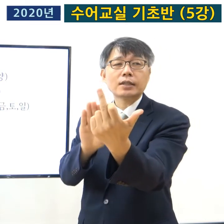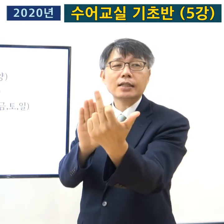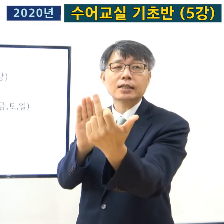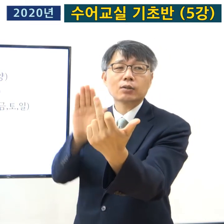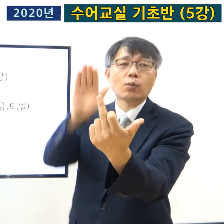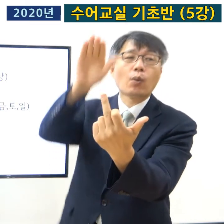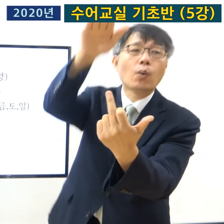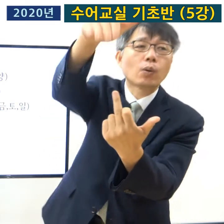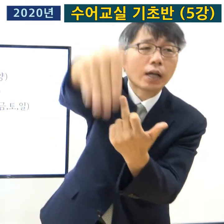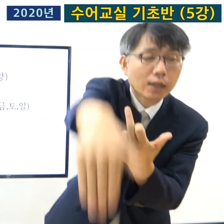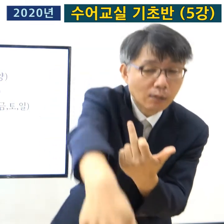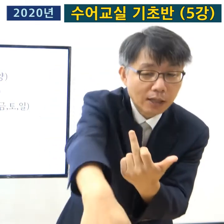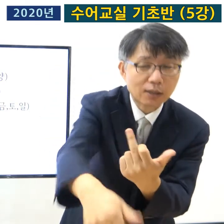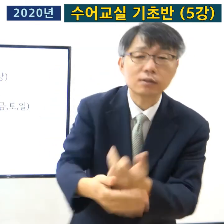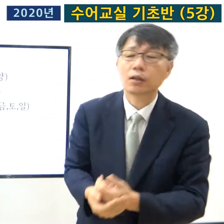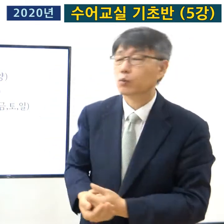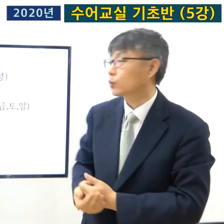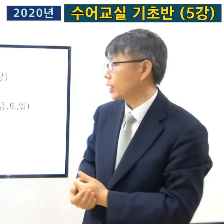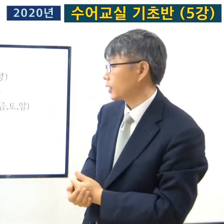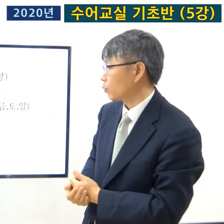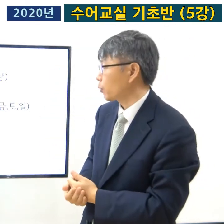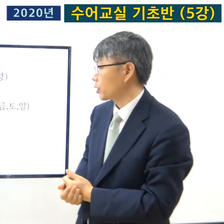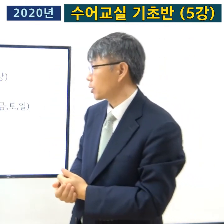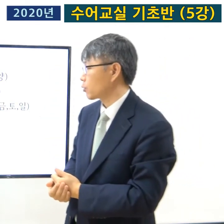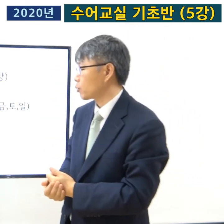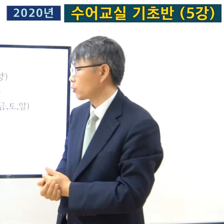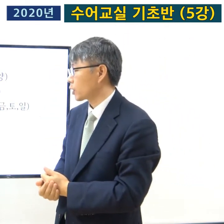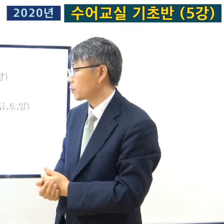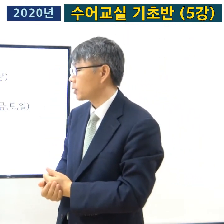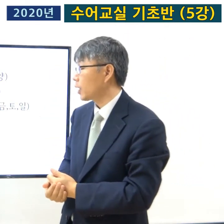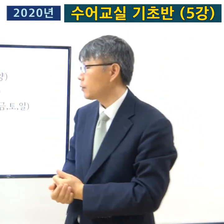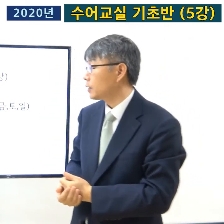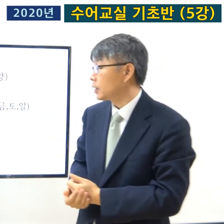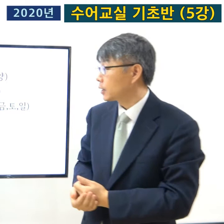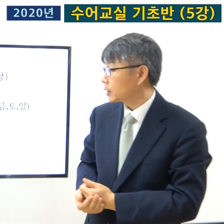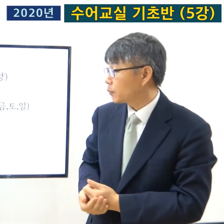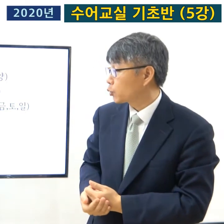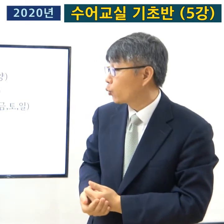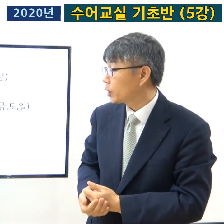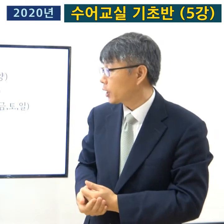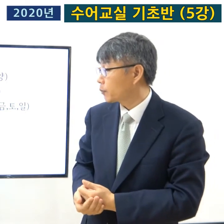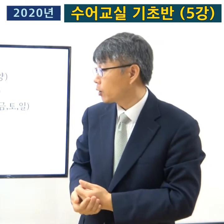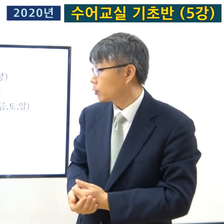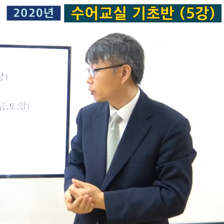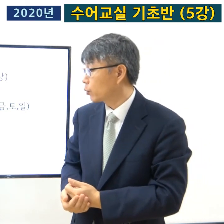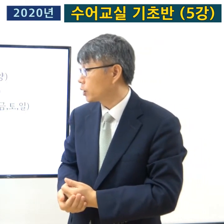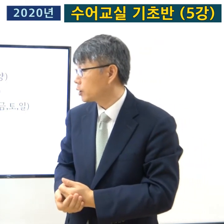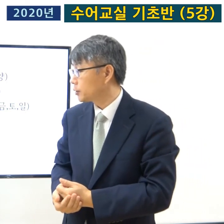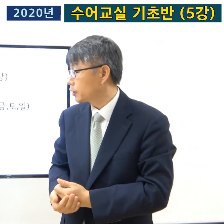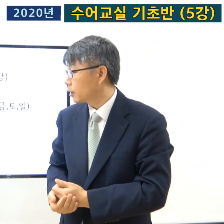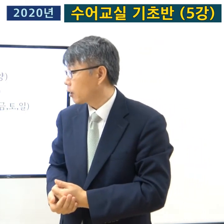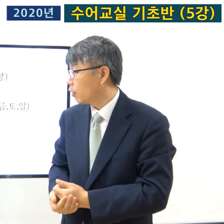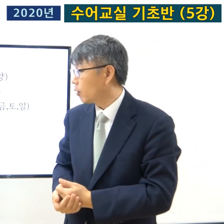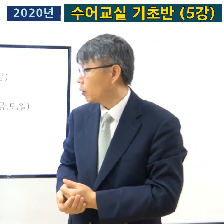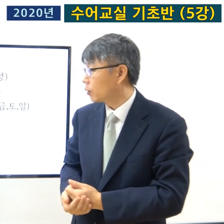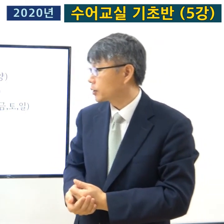산이 이렇게 동그랗게 넘어가는 건 동산이라고 표현해 주시면 되겠습니다. 그 다음에 요일 하면 요일은 이제